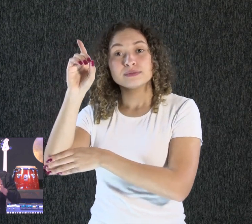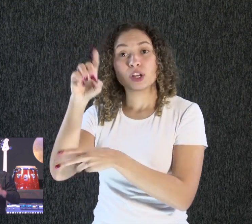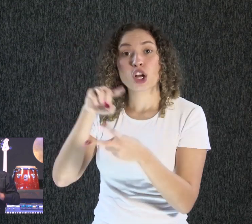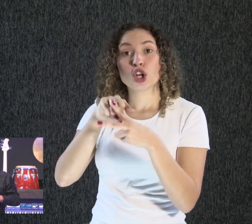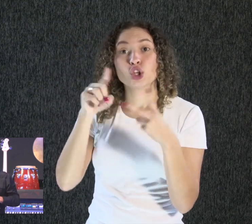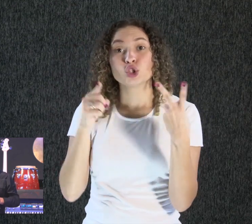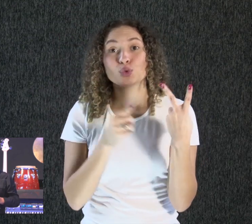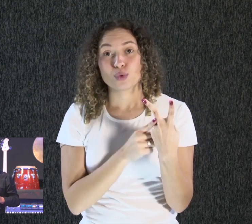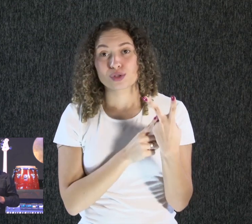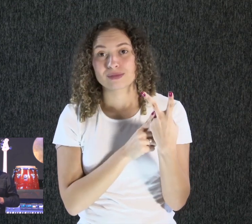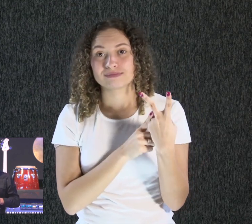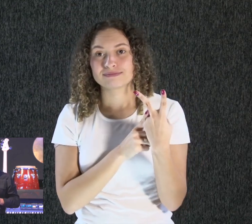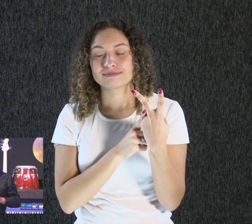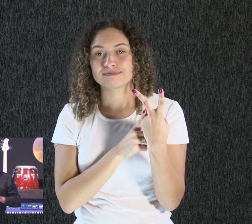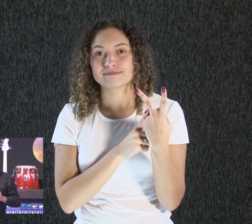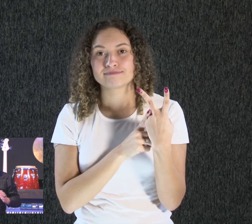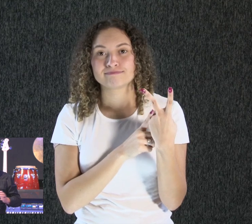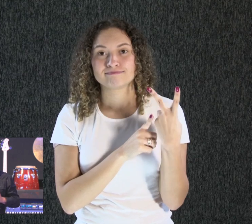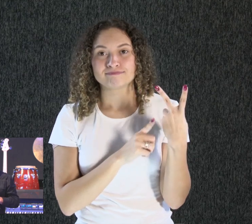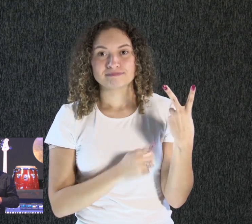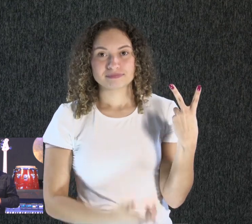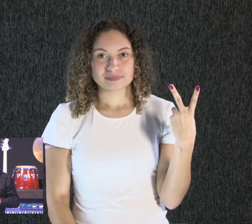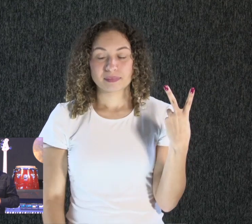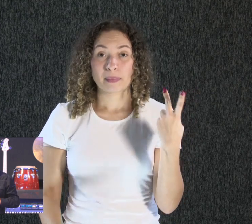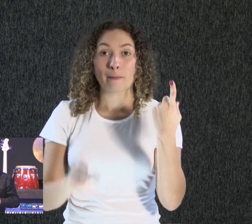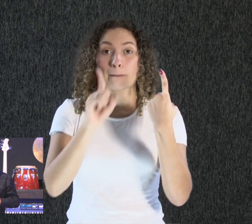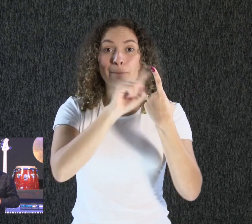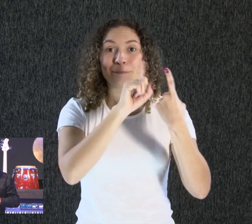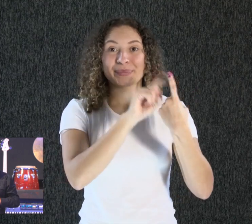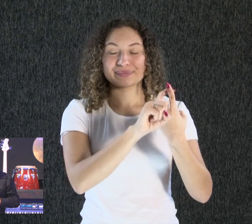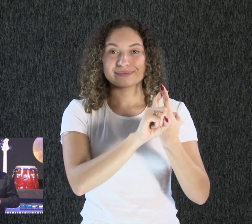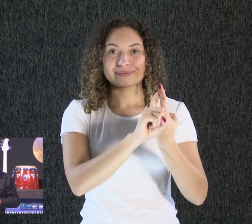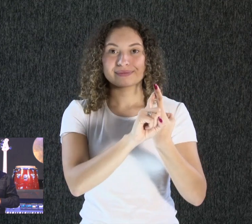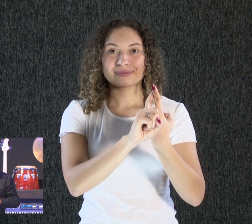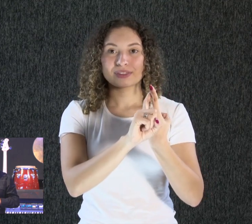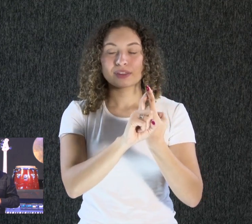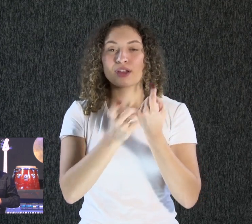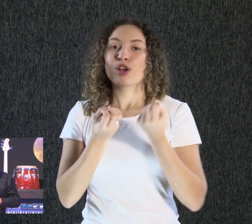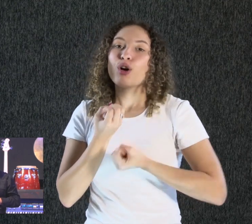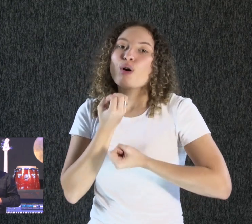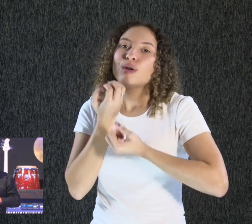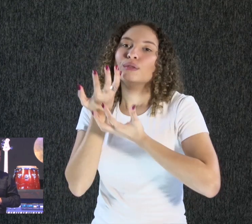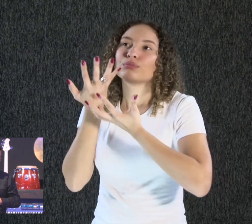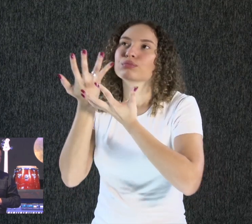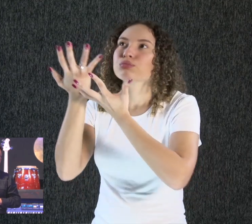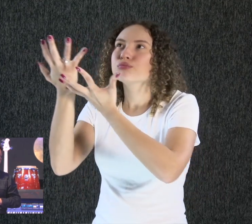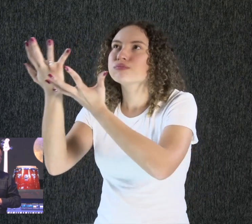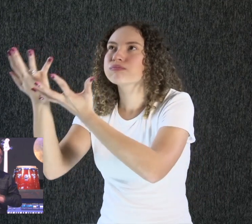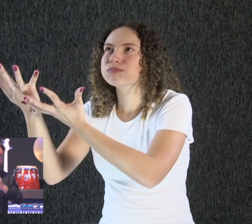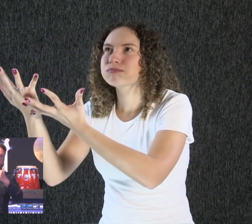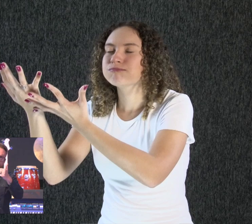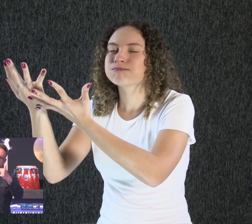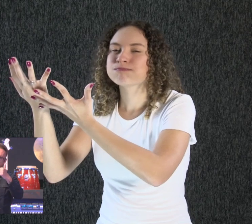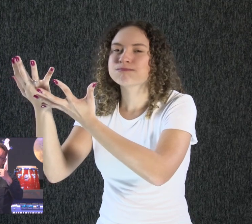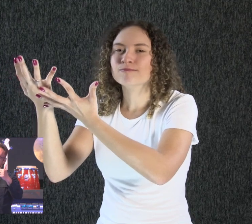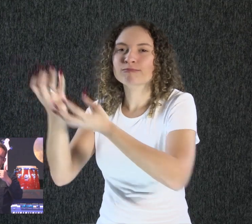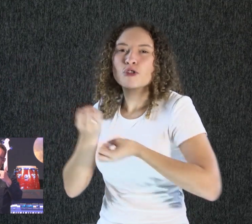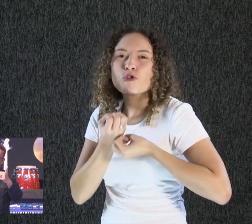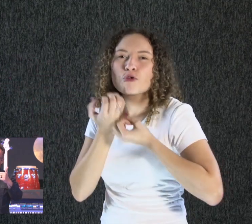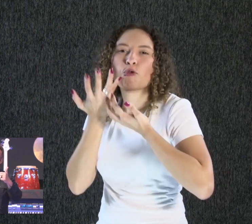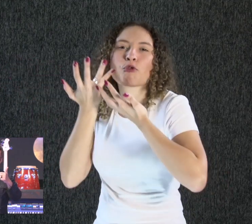2 caminhos que eu queria apontar para vocês para nós encerrarmos este momento. 2 caminhos. Primeiro caminho,